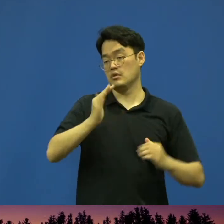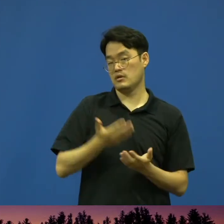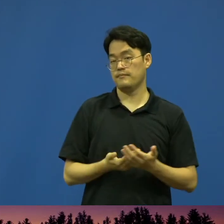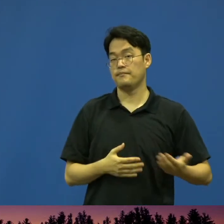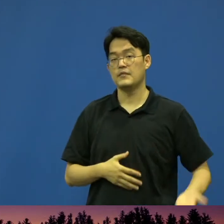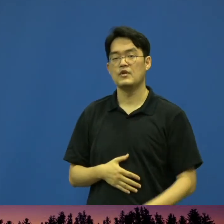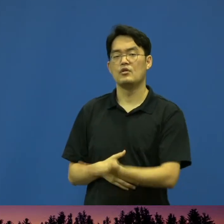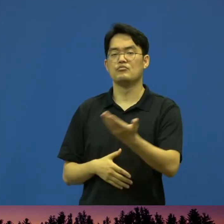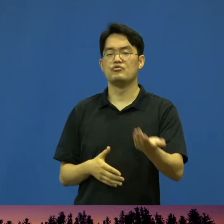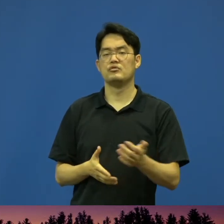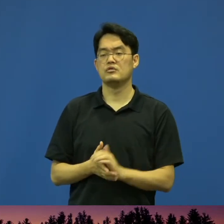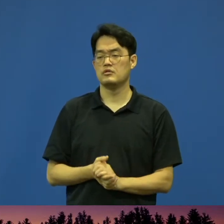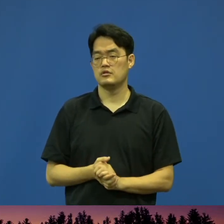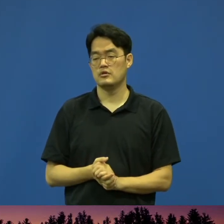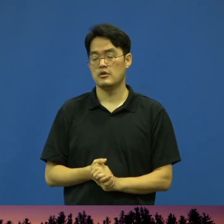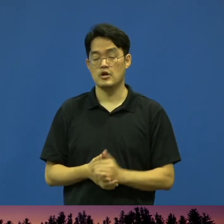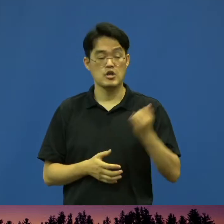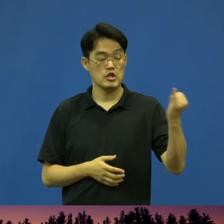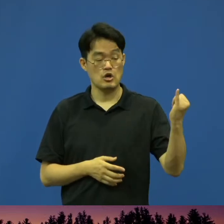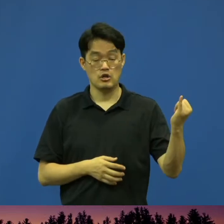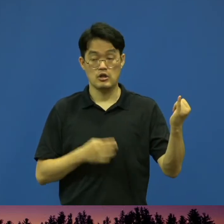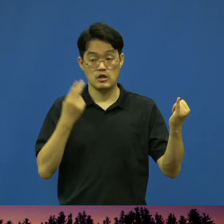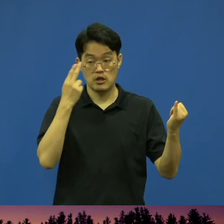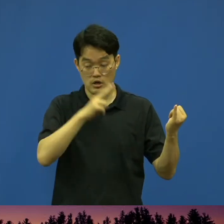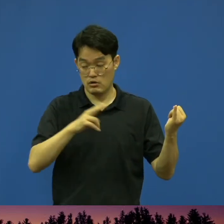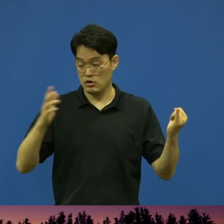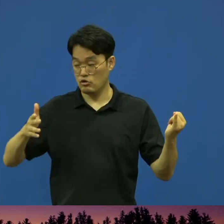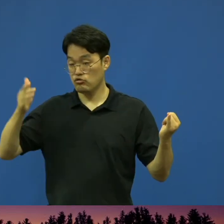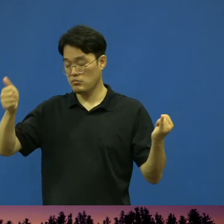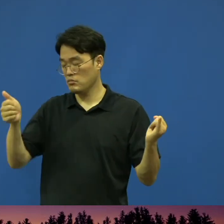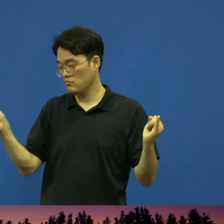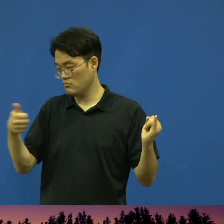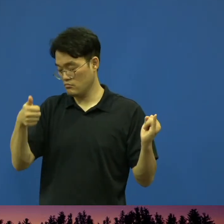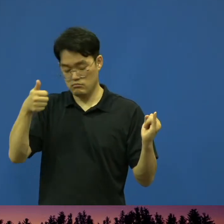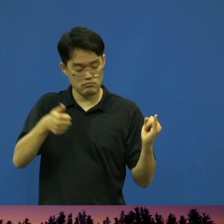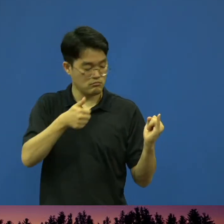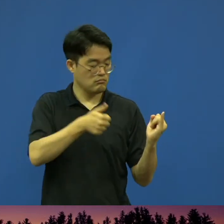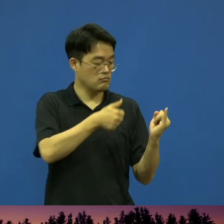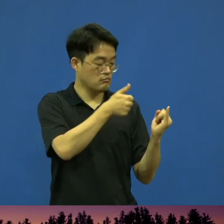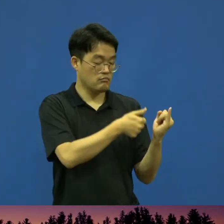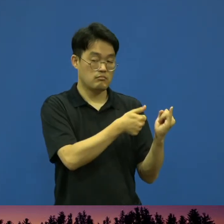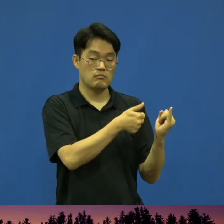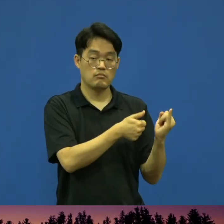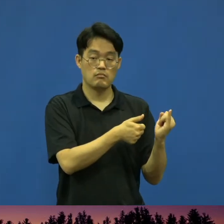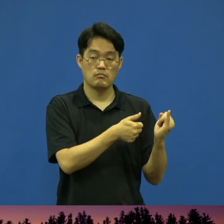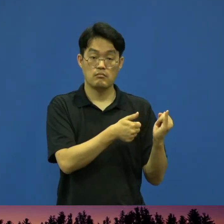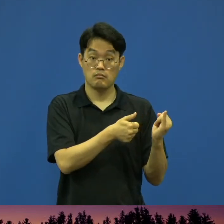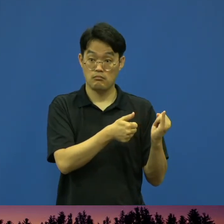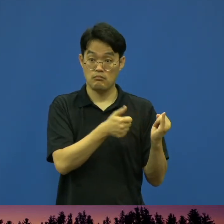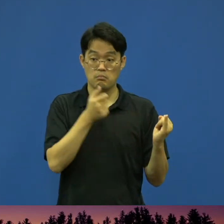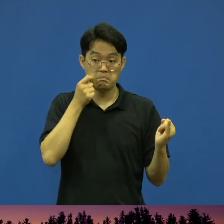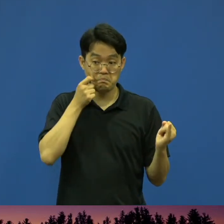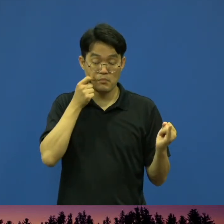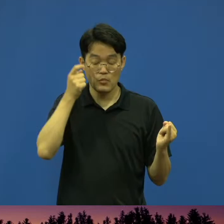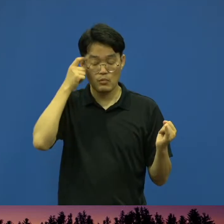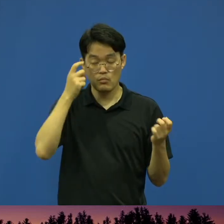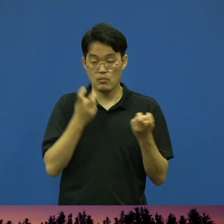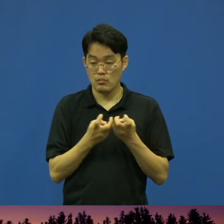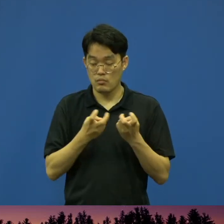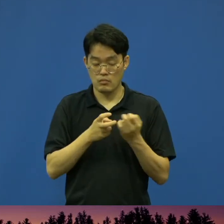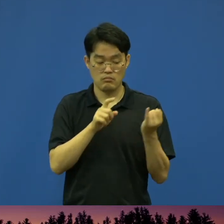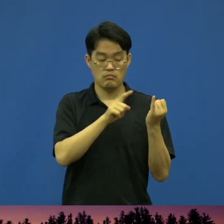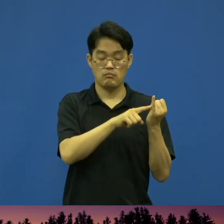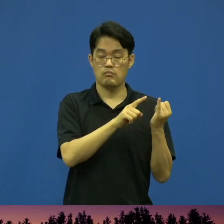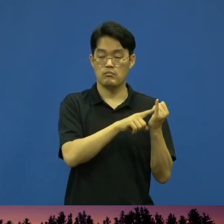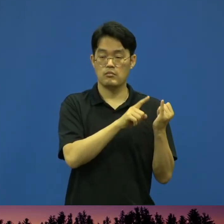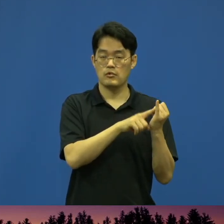예수님은 혈류병 여인을 향해서 그렇게 하시면 안 되는데 몸을 돌리셨을까요? 혈류병 여인은 모든 것을 다 잃었지만 남는